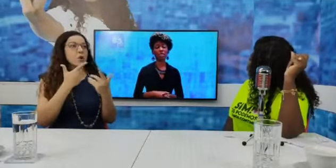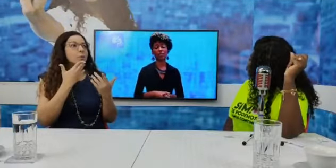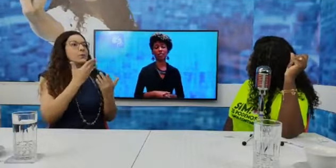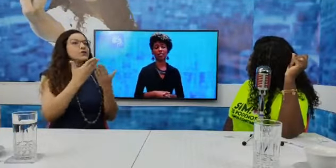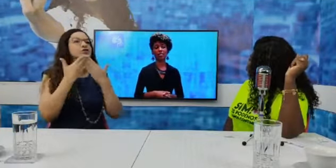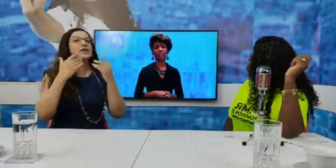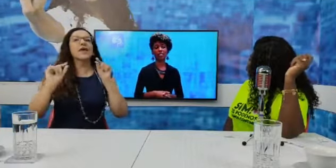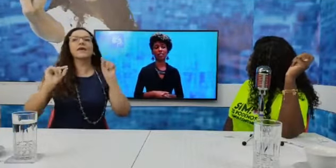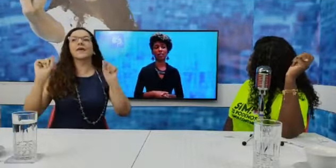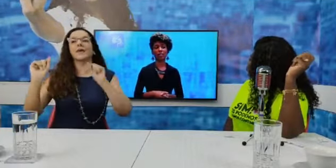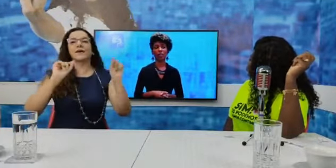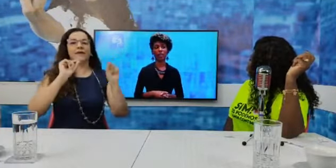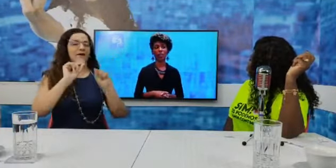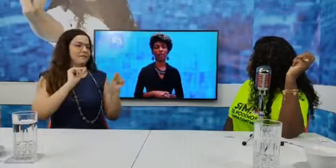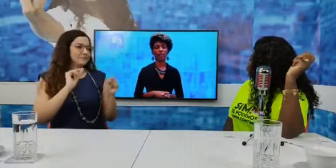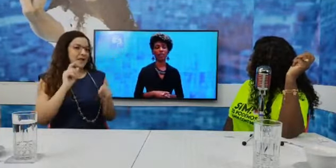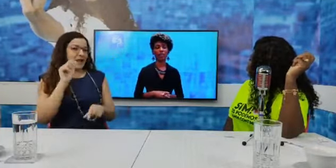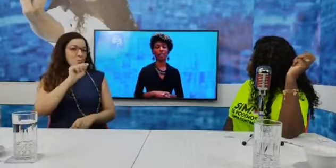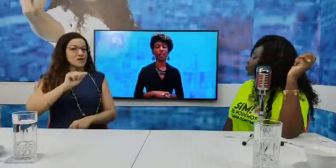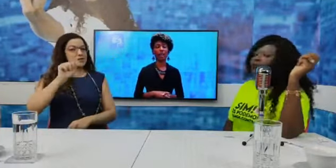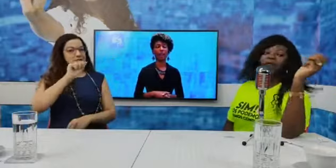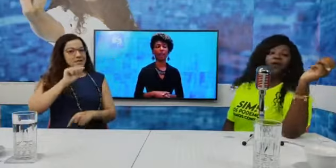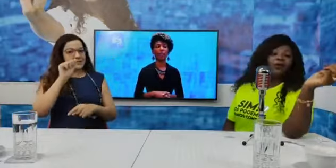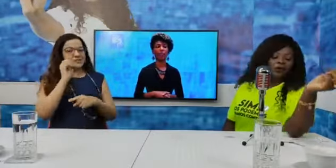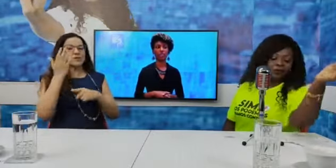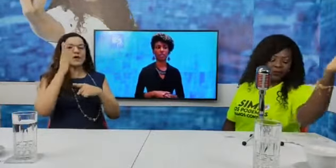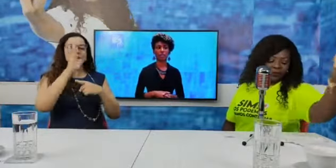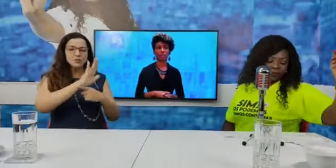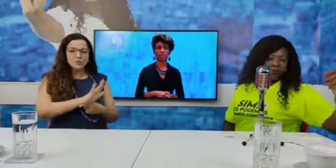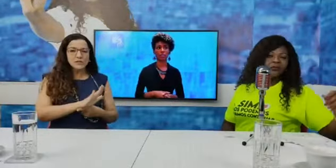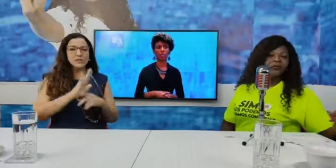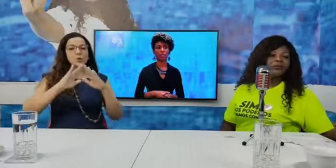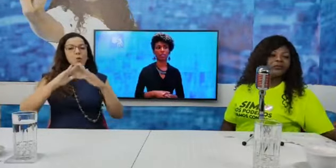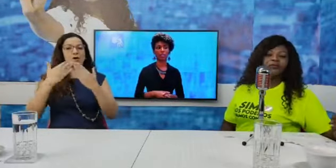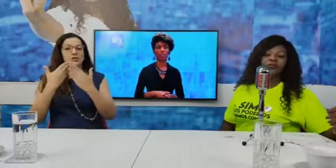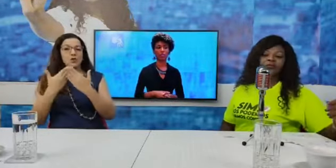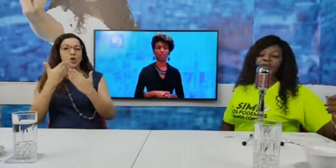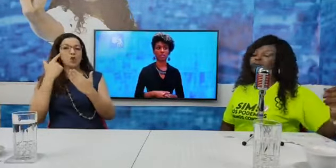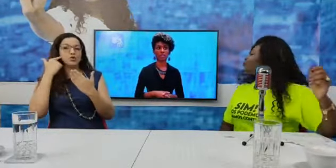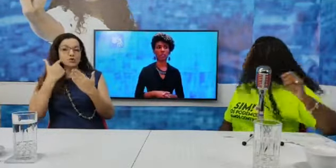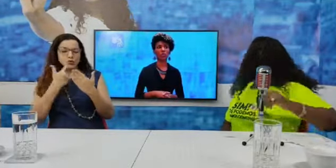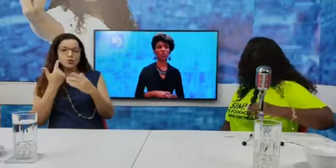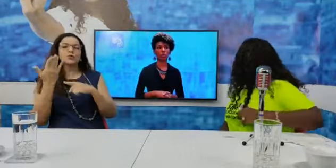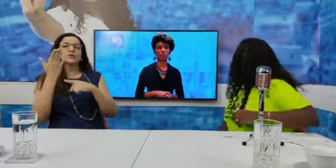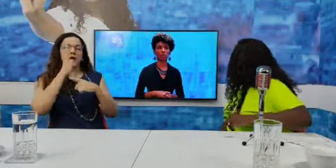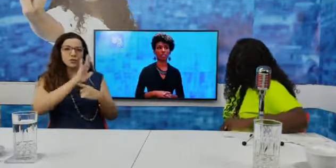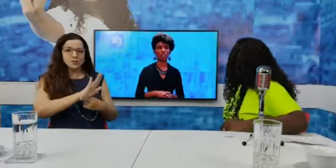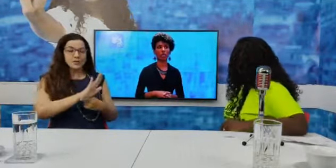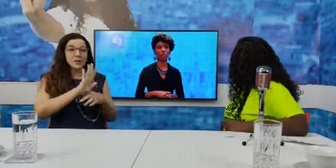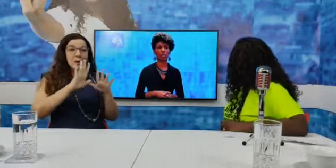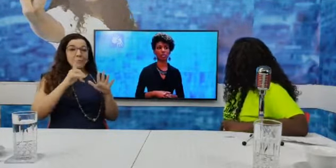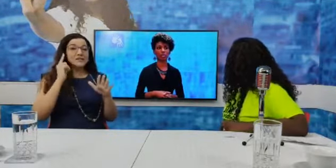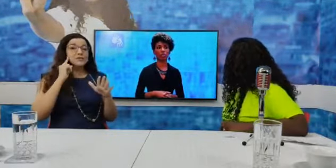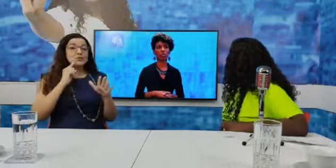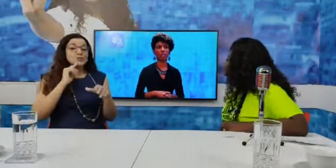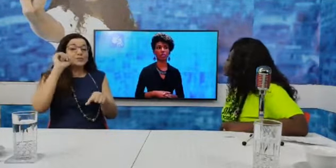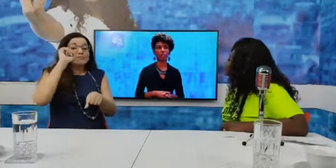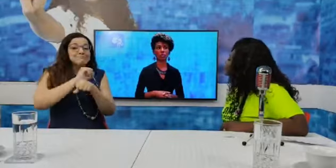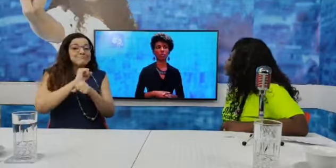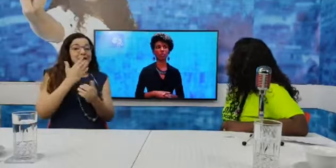Muitas pessoas estão em casa sem ter o que comer, não tem a quem pedir. Bom, algumas associações ajudam, algumas escolas de surdos